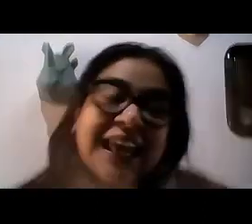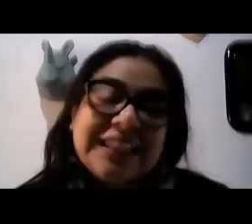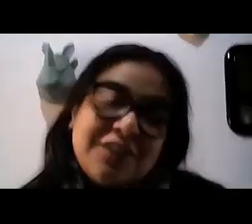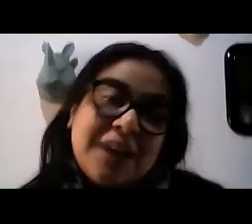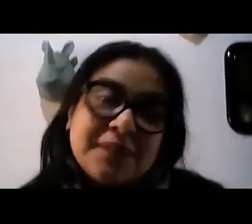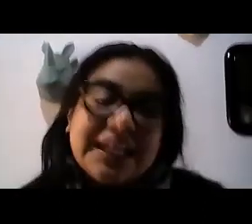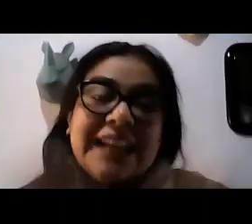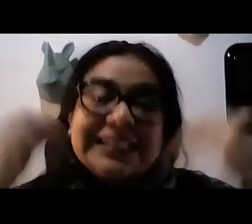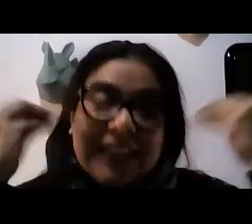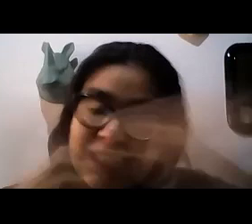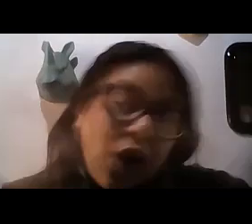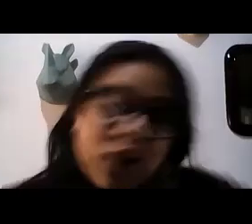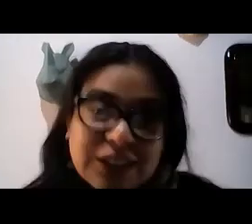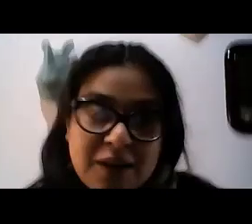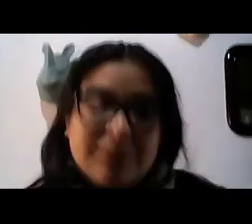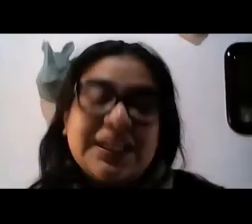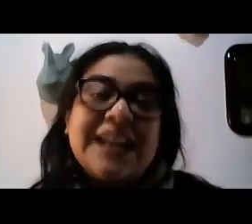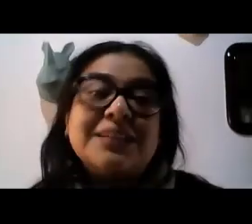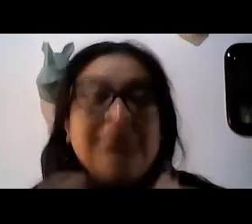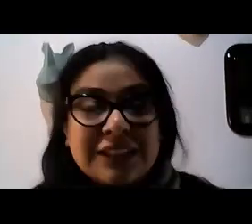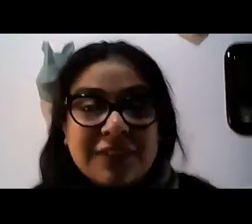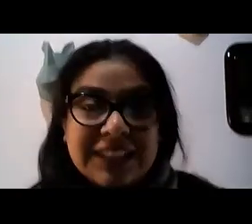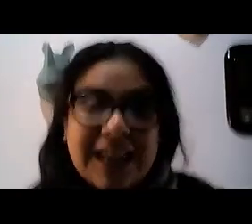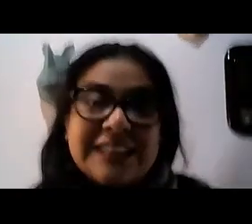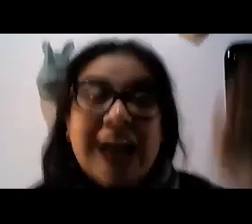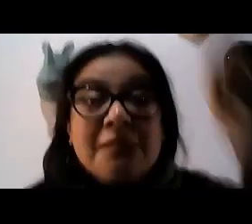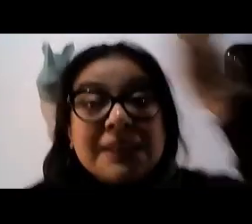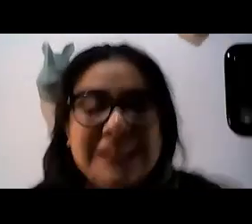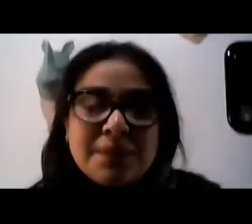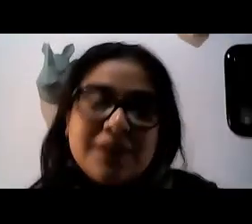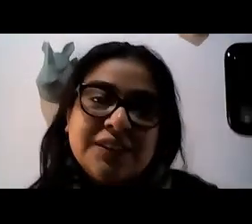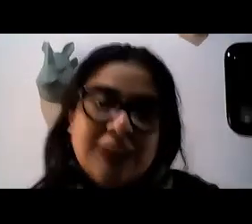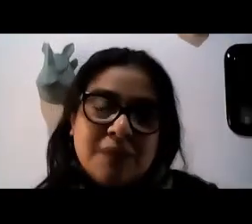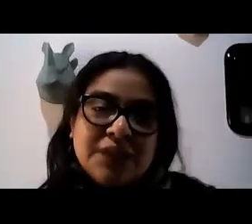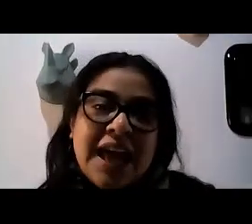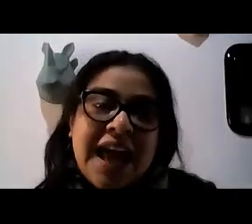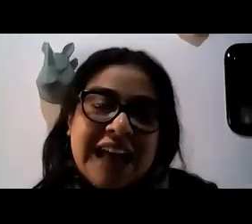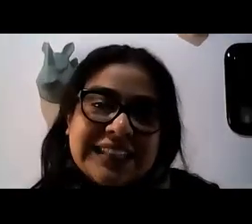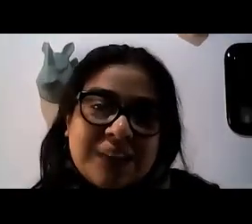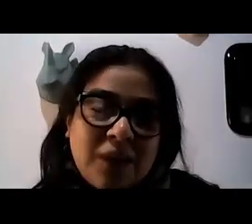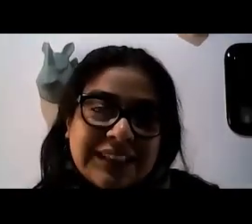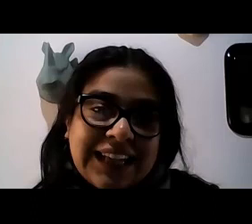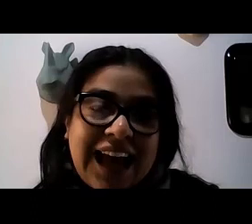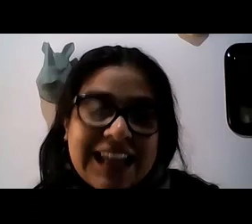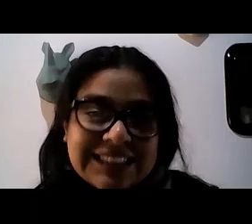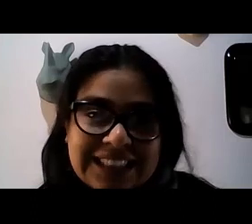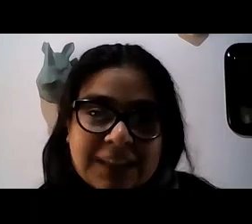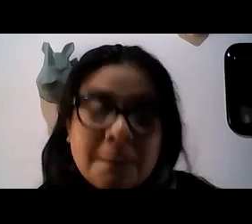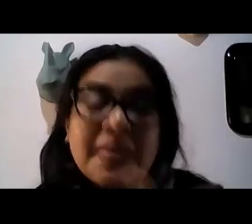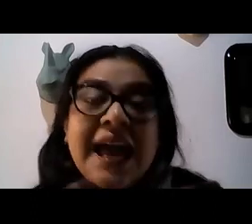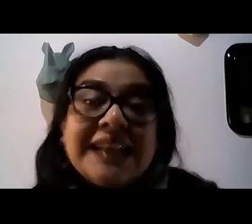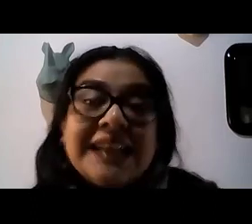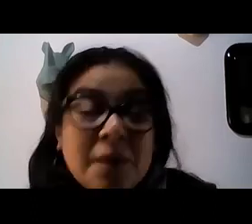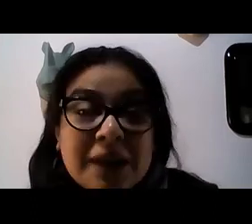que identificamos eran las, y todos lo sabemos, eran las más afectadas al principio cuando estábamos en esta cuarentena